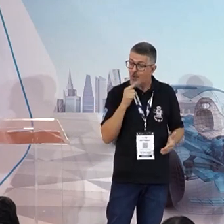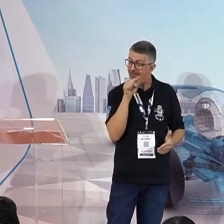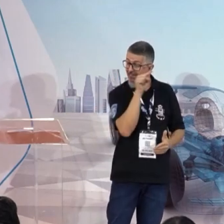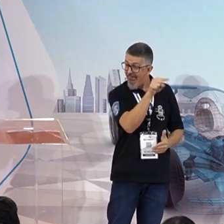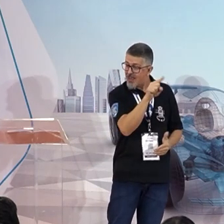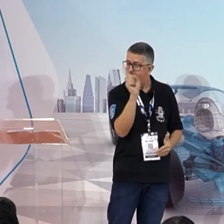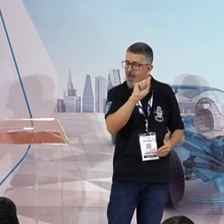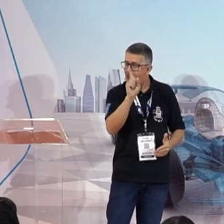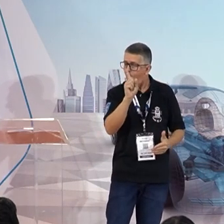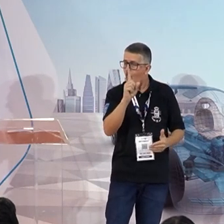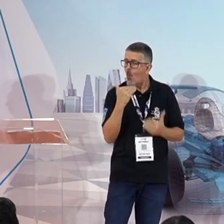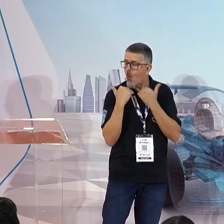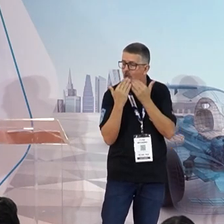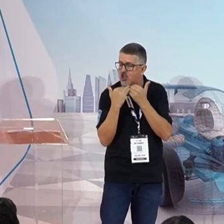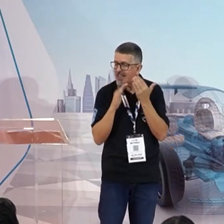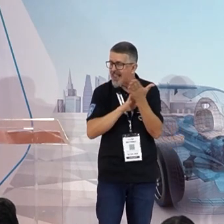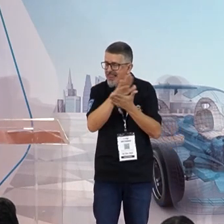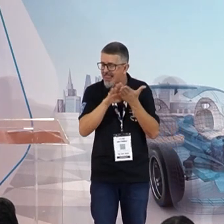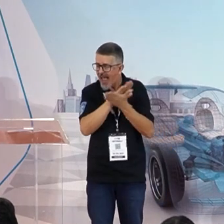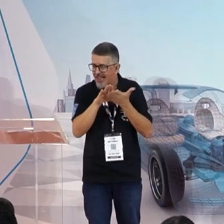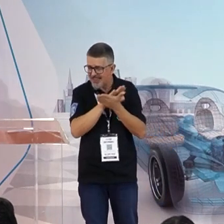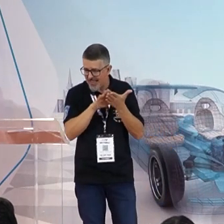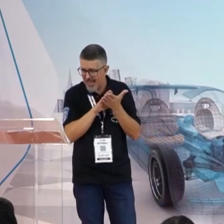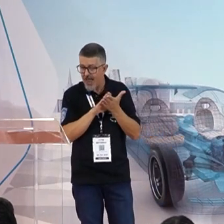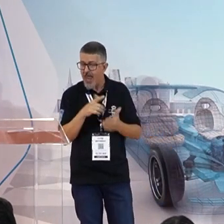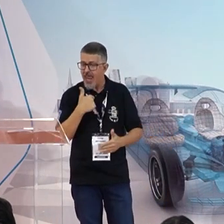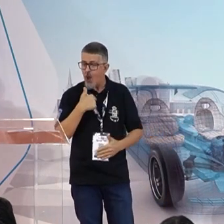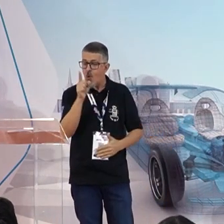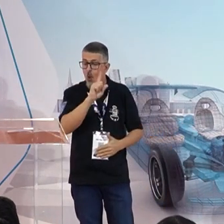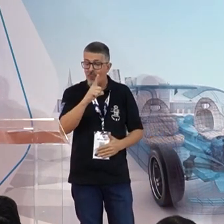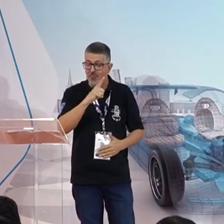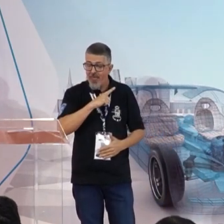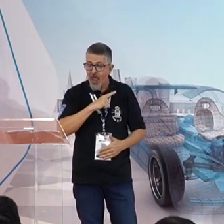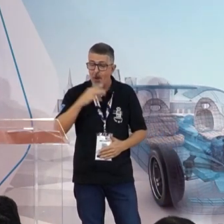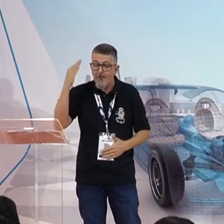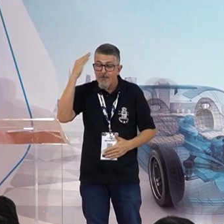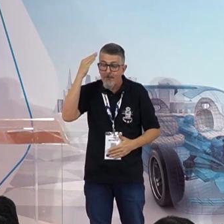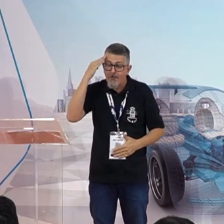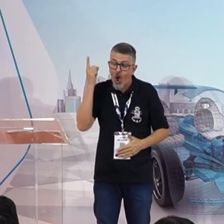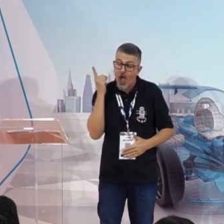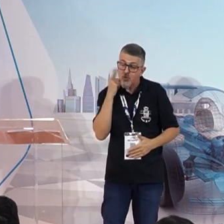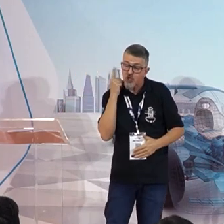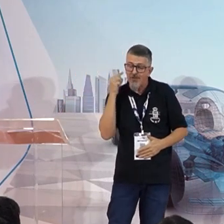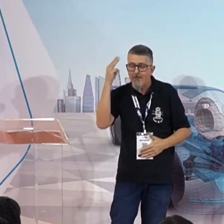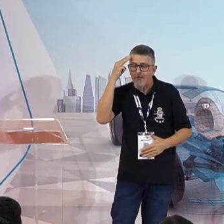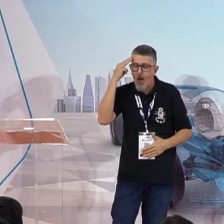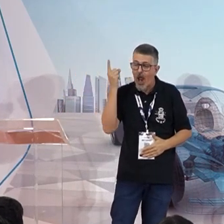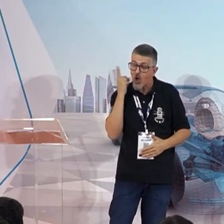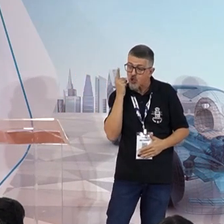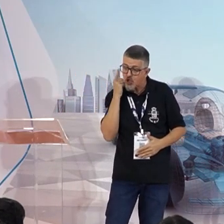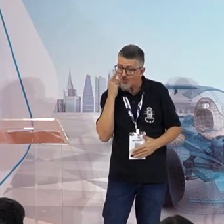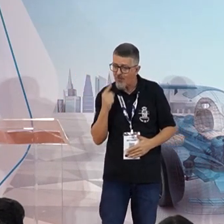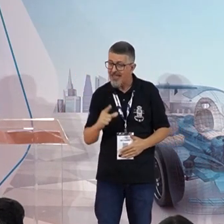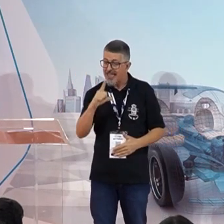Alguns surdos, não adiantam nada usar aparelho ou implante, porque eles não têm memória